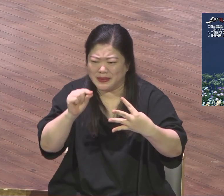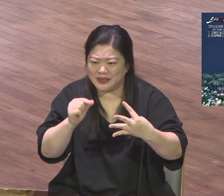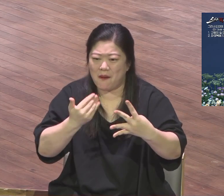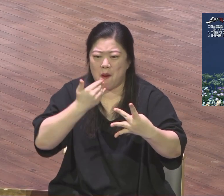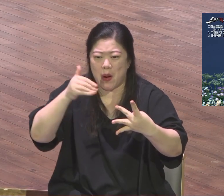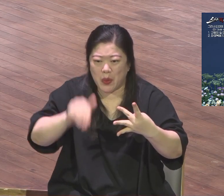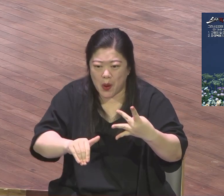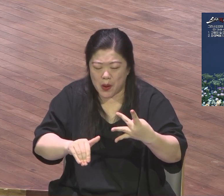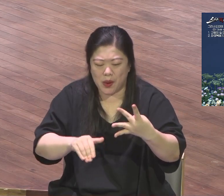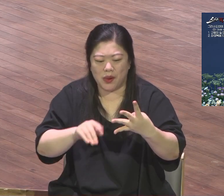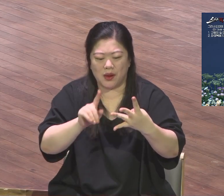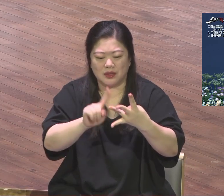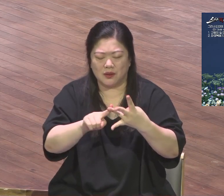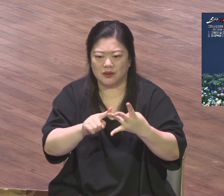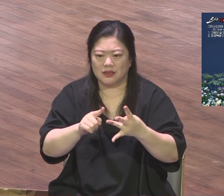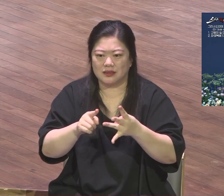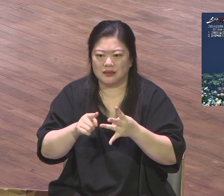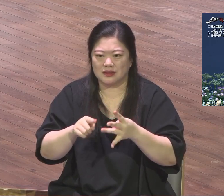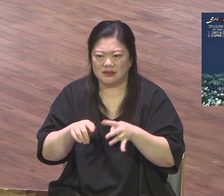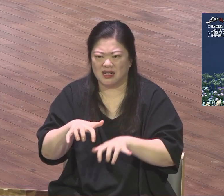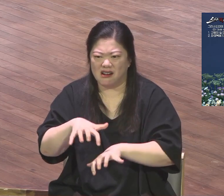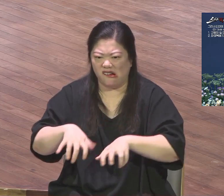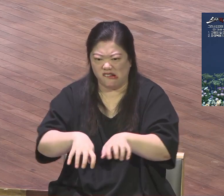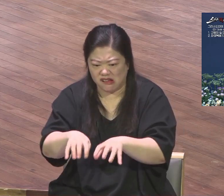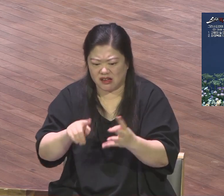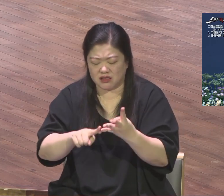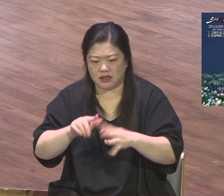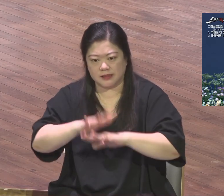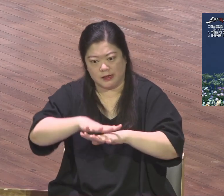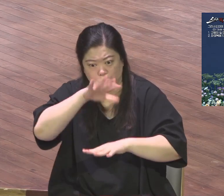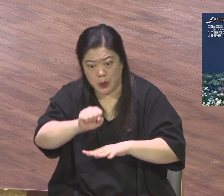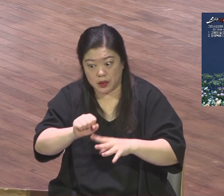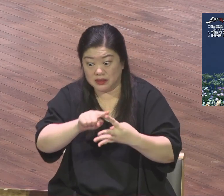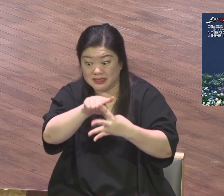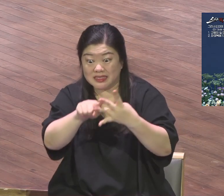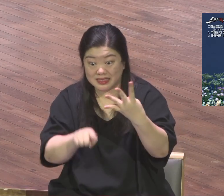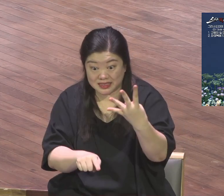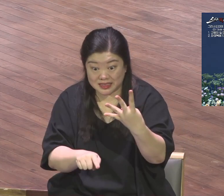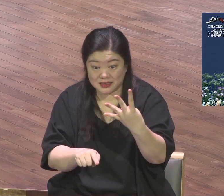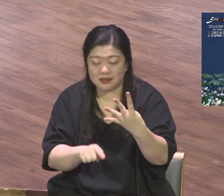이 가라지 비유에서는 현실교회에서는 어때요?